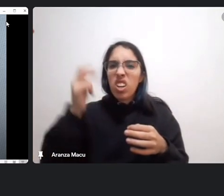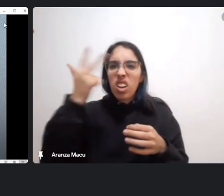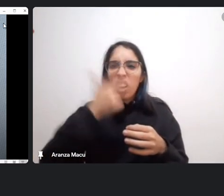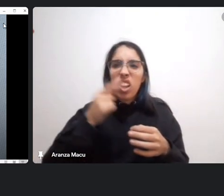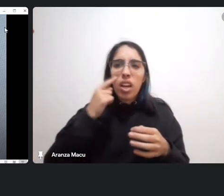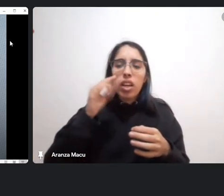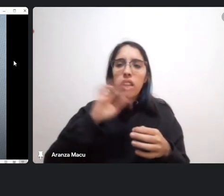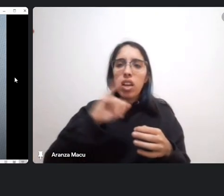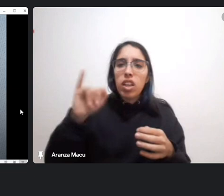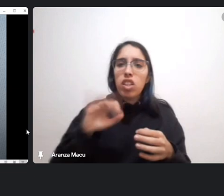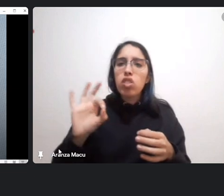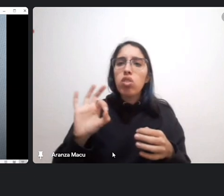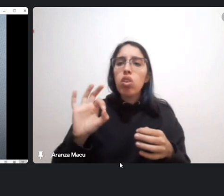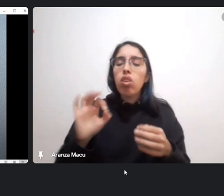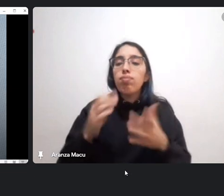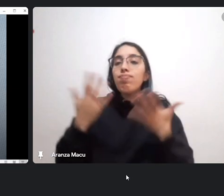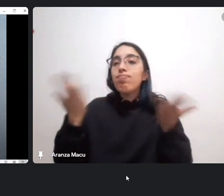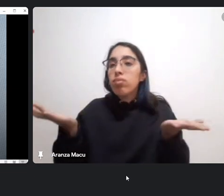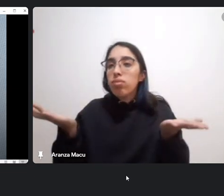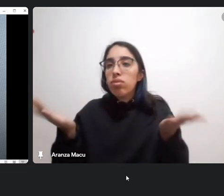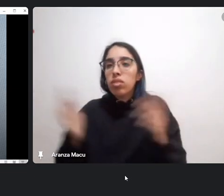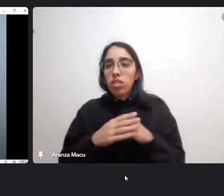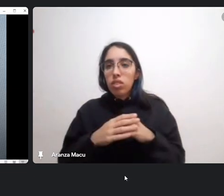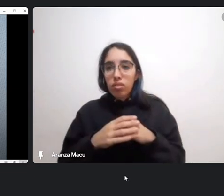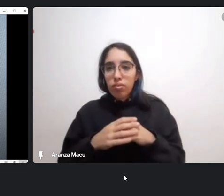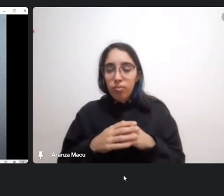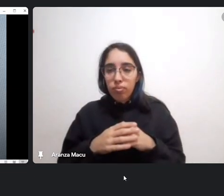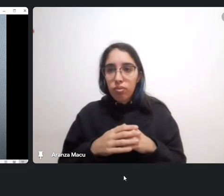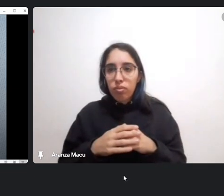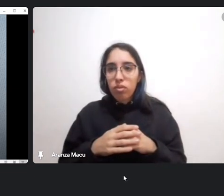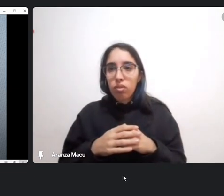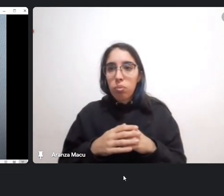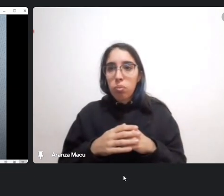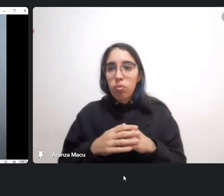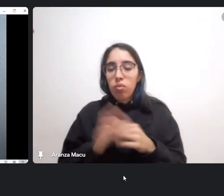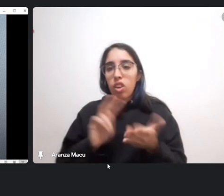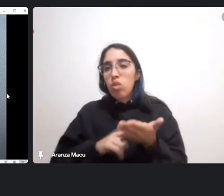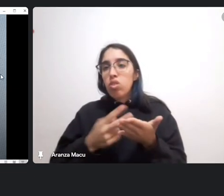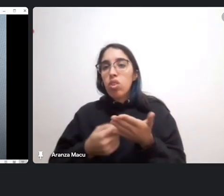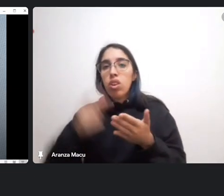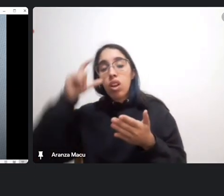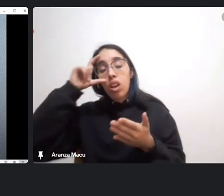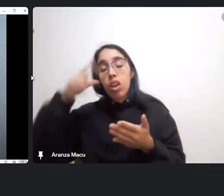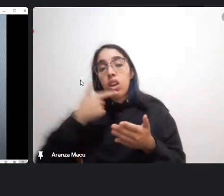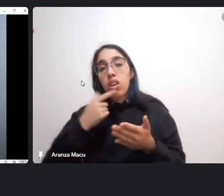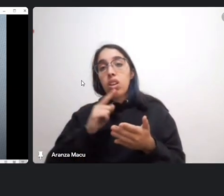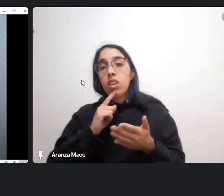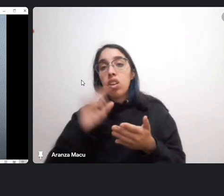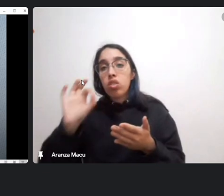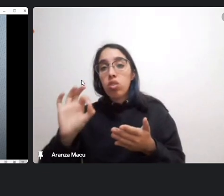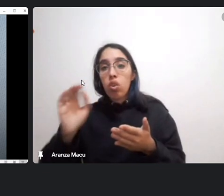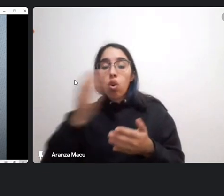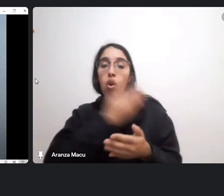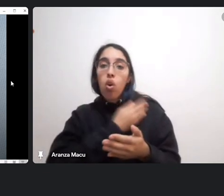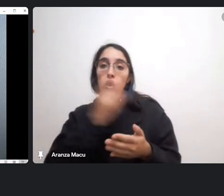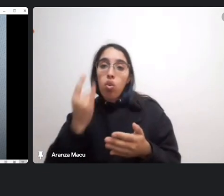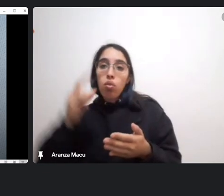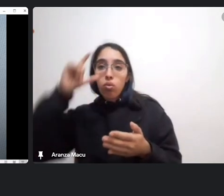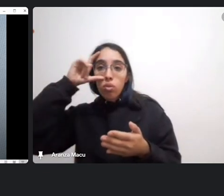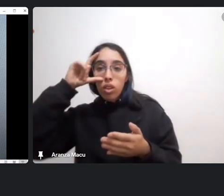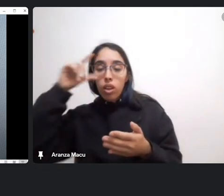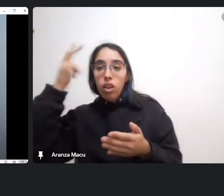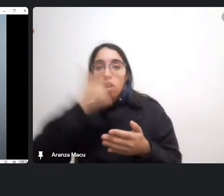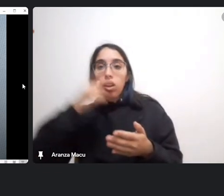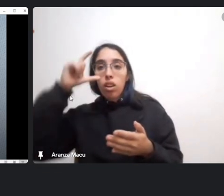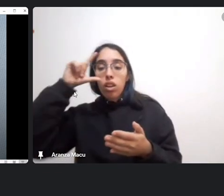esto fue hecho. Eso lo vamos a ver también. Es un verbo auxiliar y el verbo principal. Que se puede leer de dos